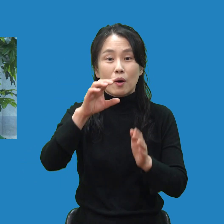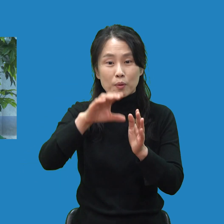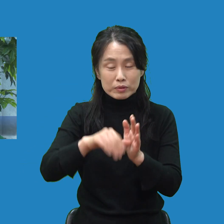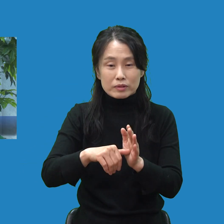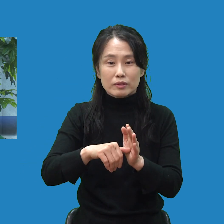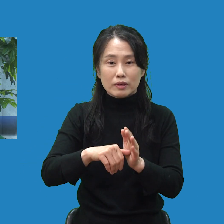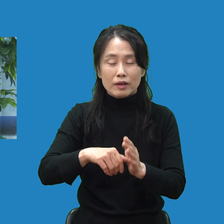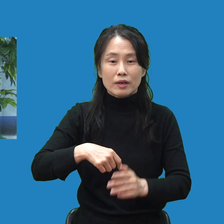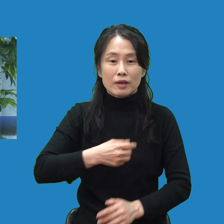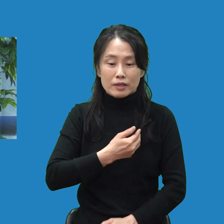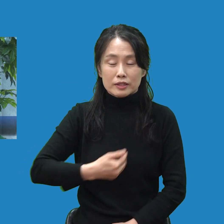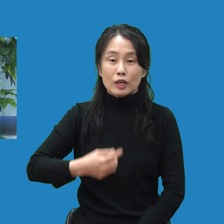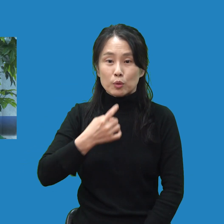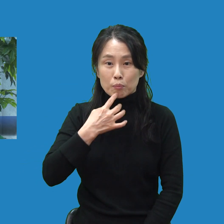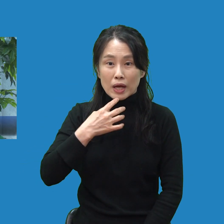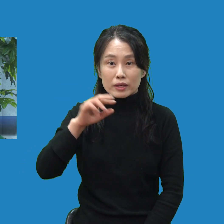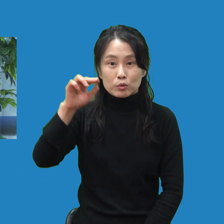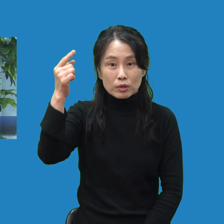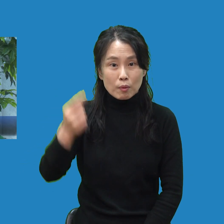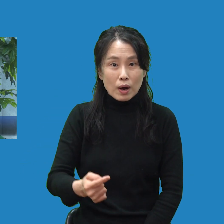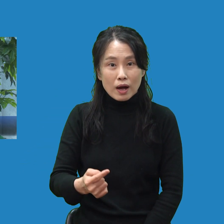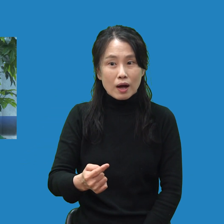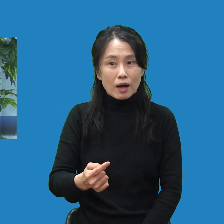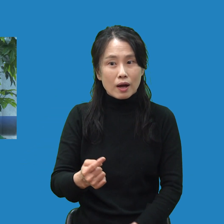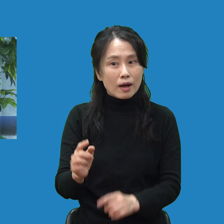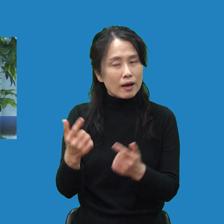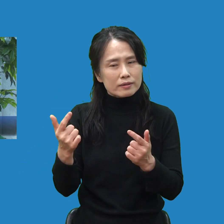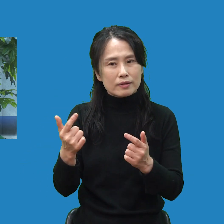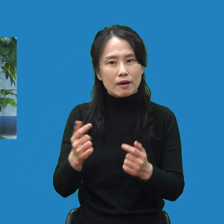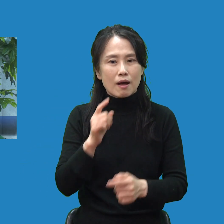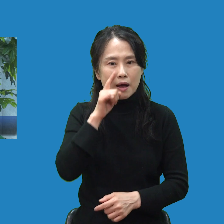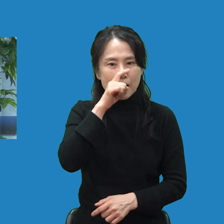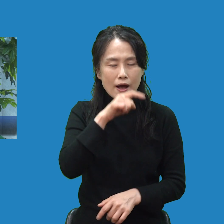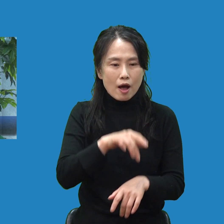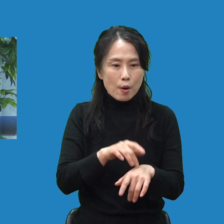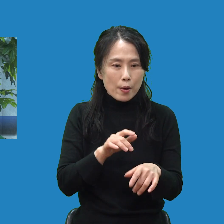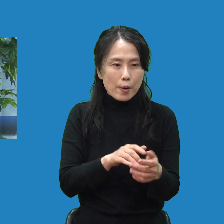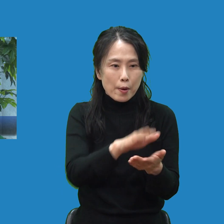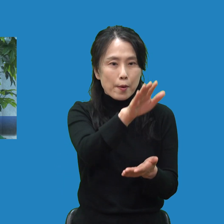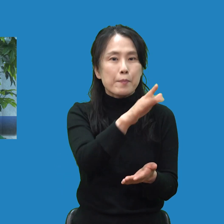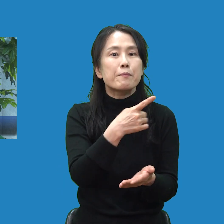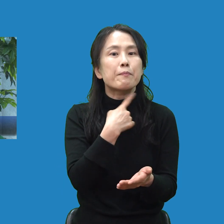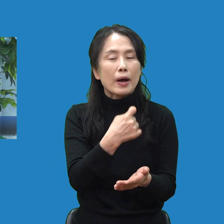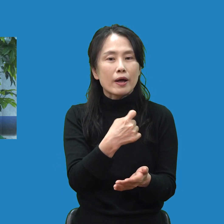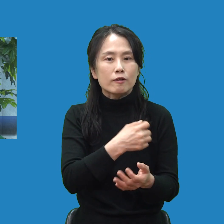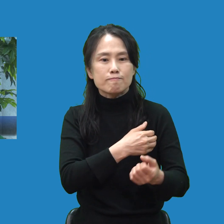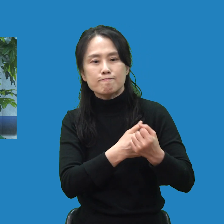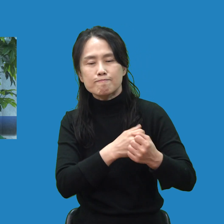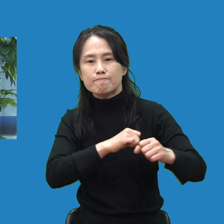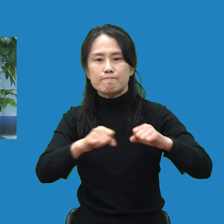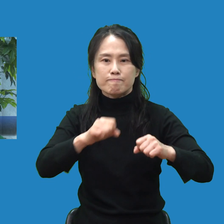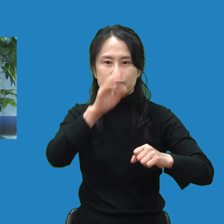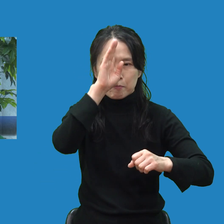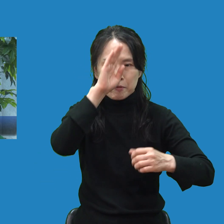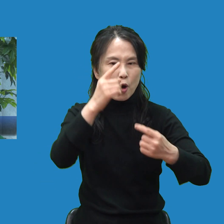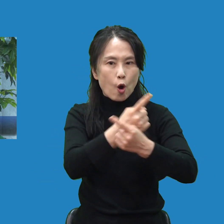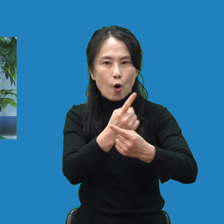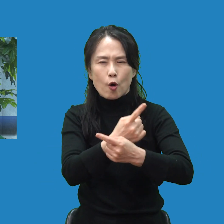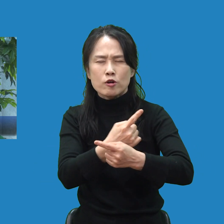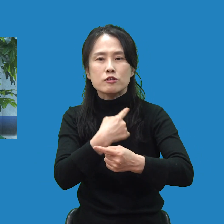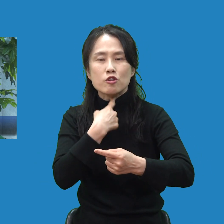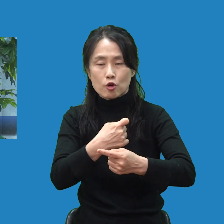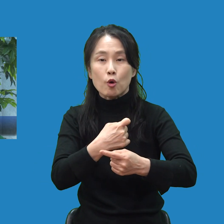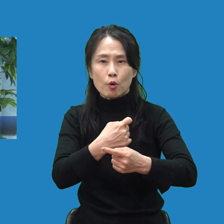그들만 돌아왔을까요? 더러운 귀신도 내쫓고 능력도 행하고